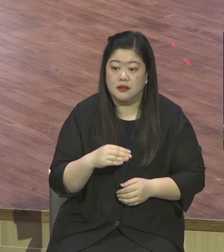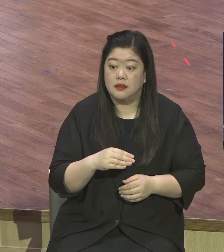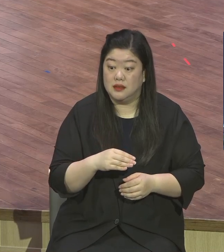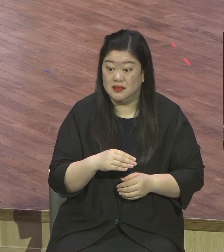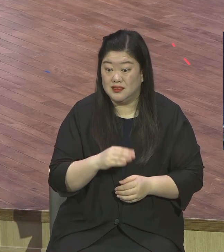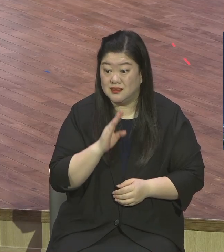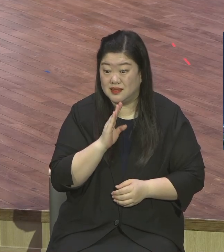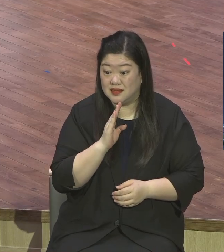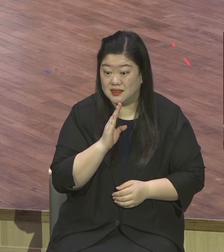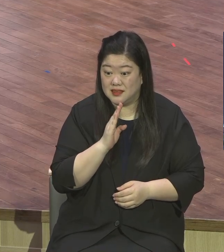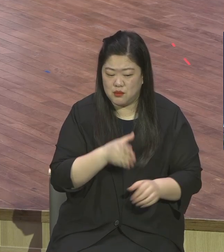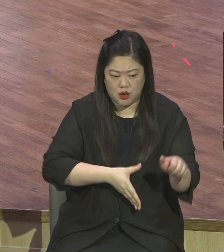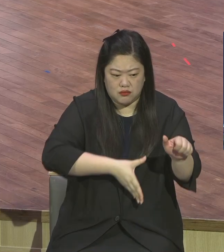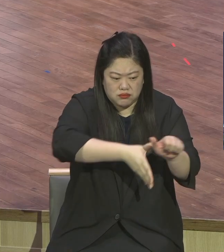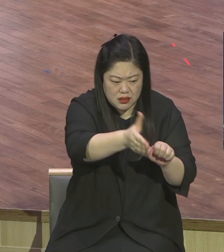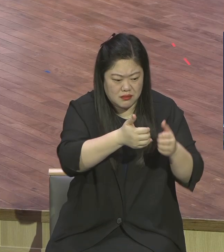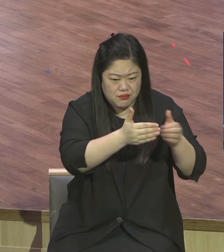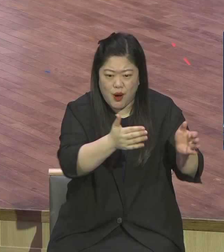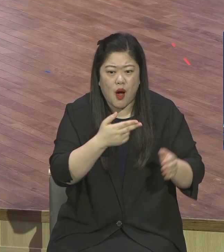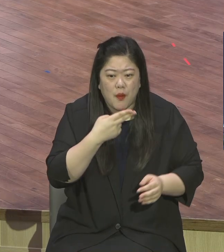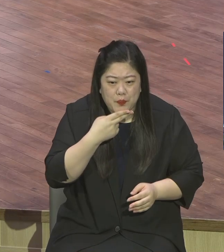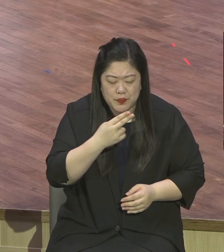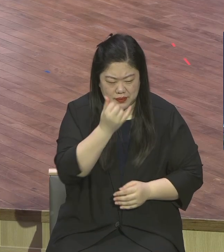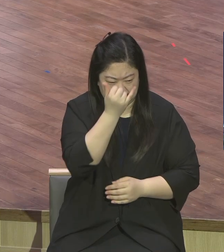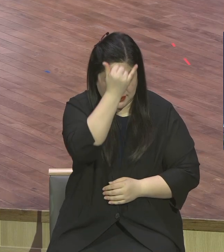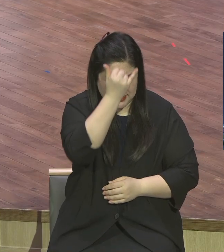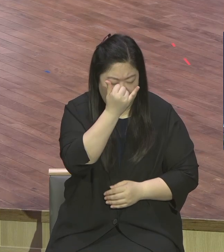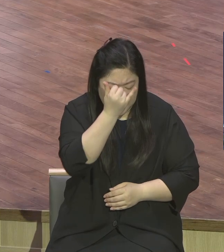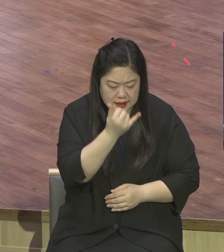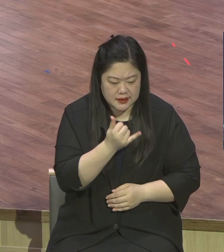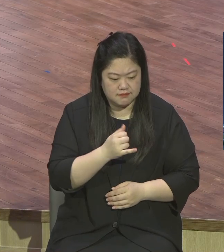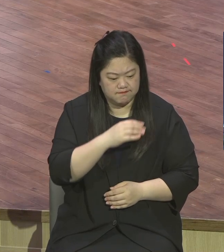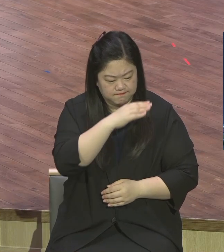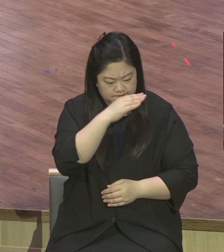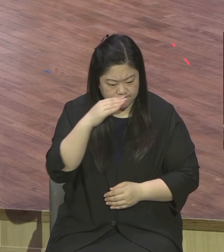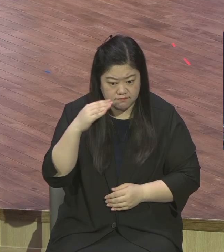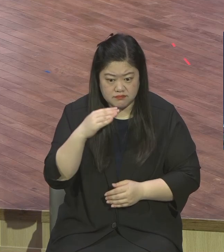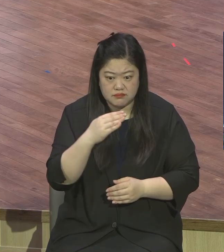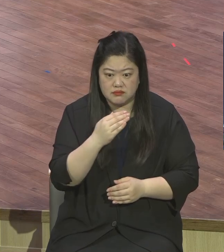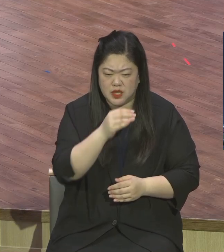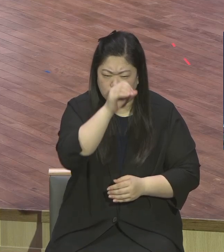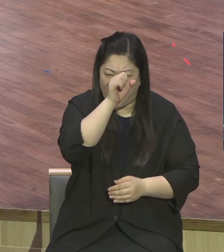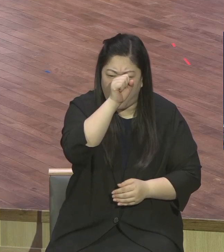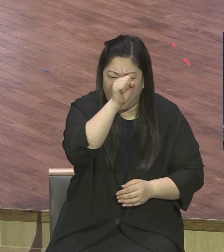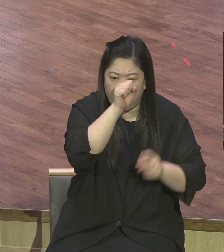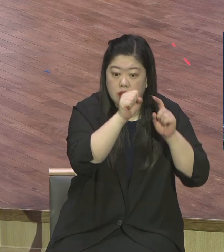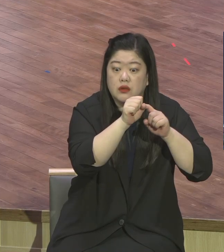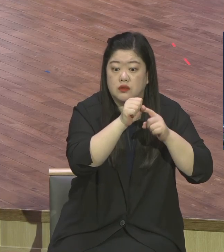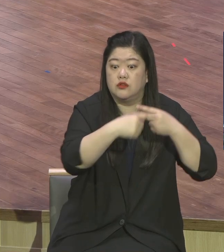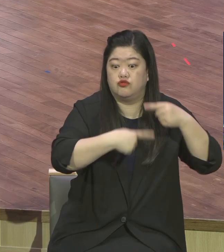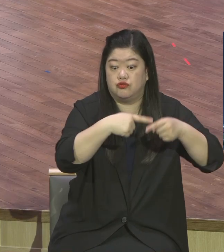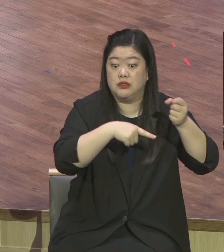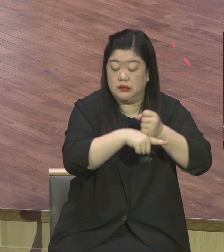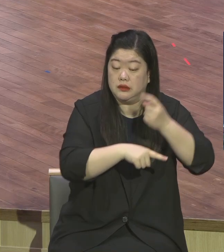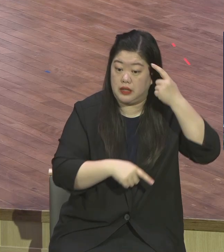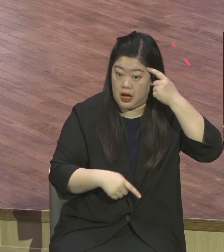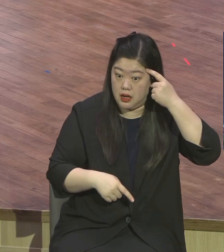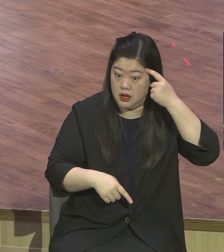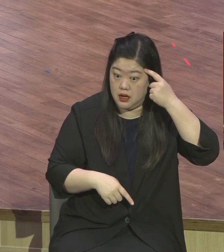거 이거 이 문제인데 이런 윤리적 도덕적으로